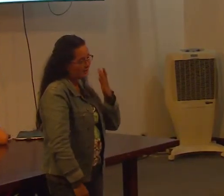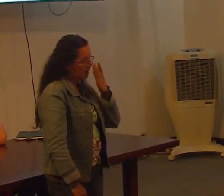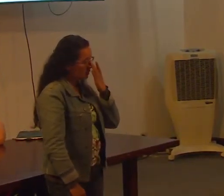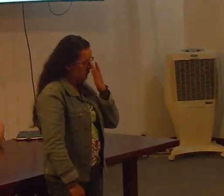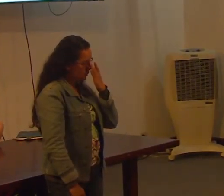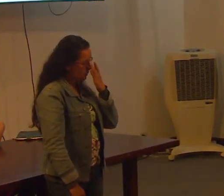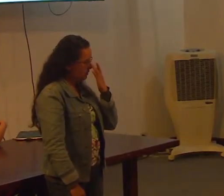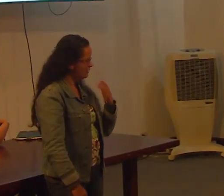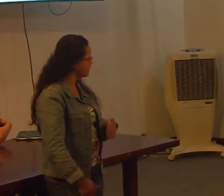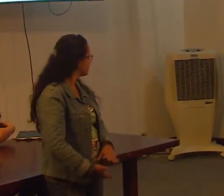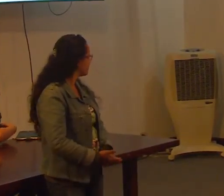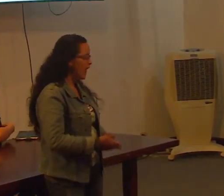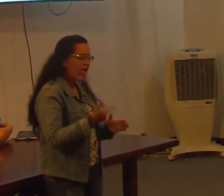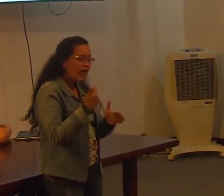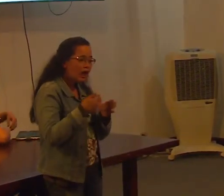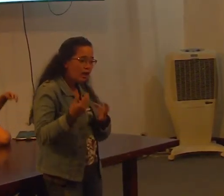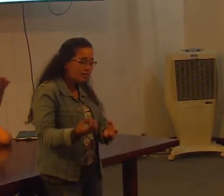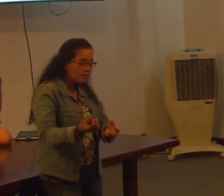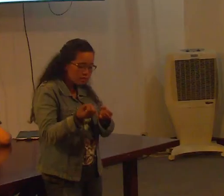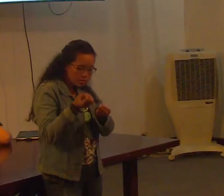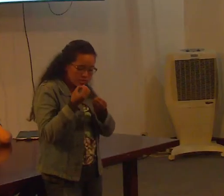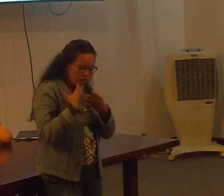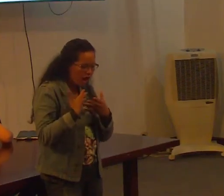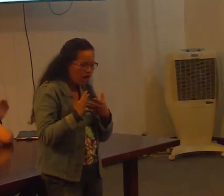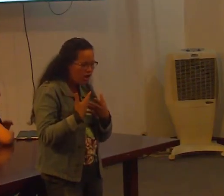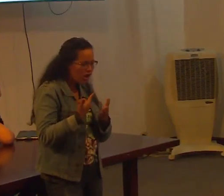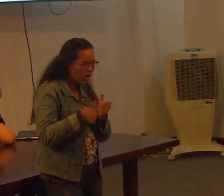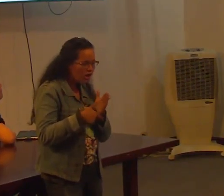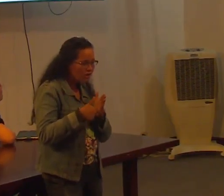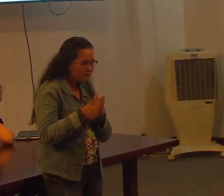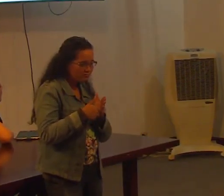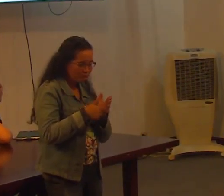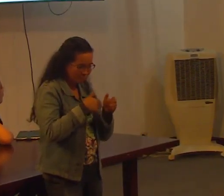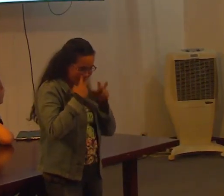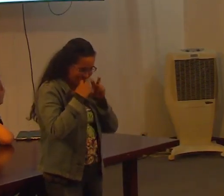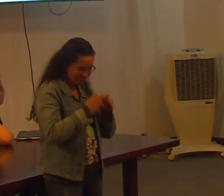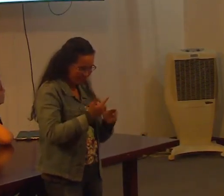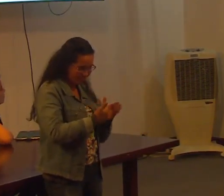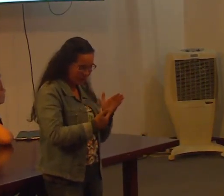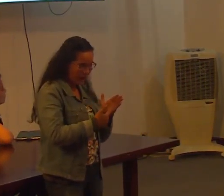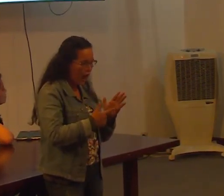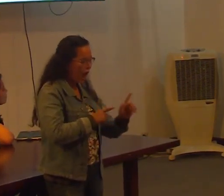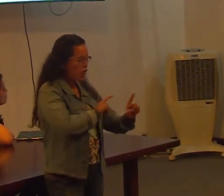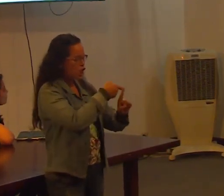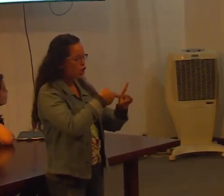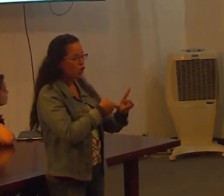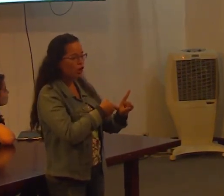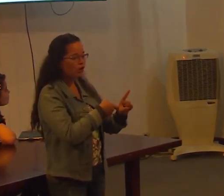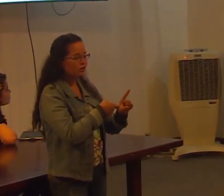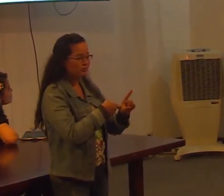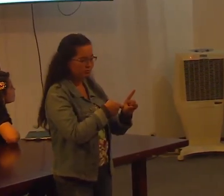Bueno, ¿qué aportes nos deja esta sistematización frente al rol del educador especial?